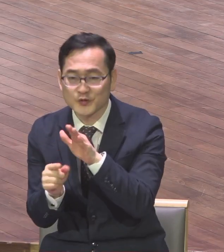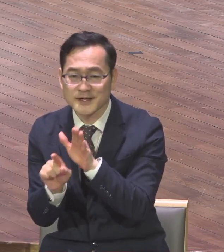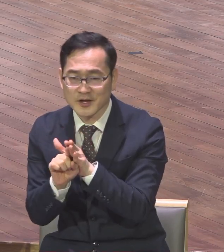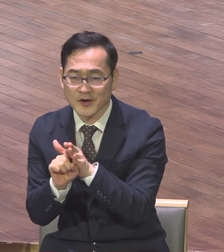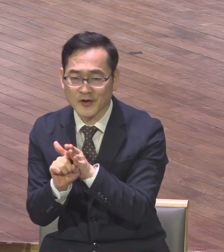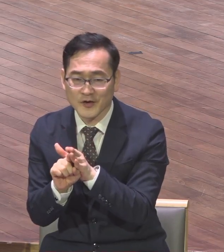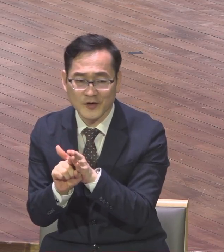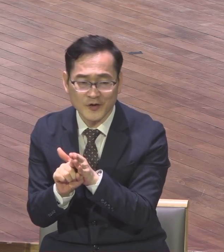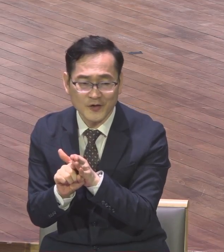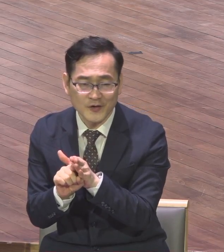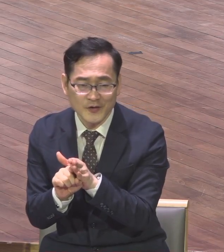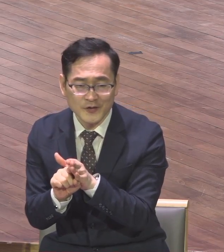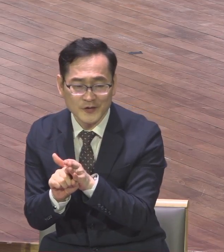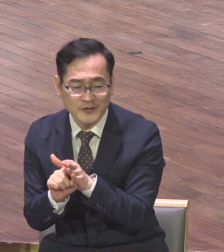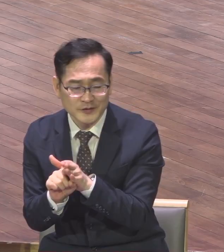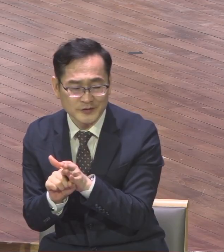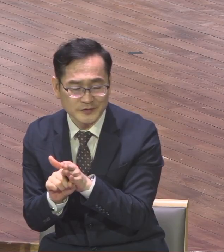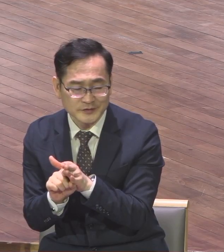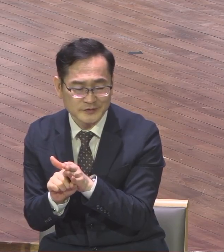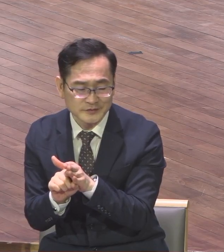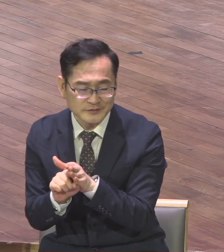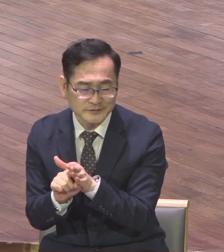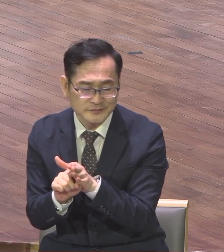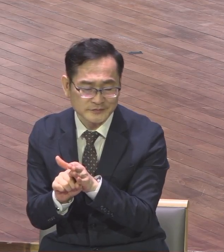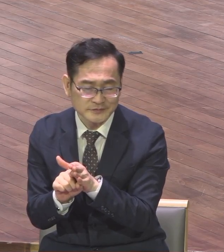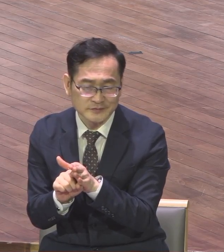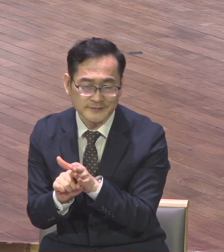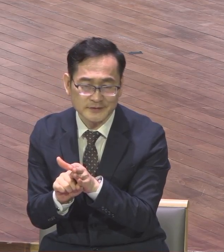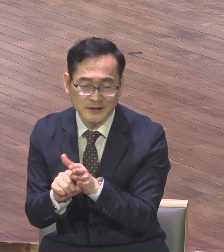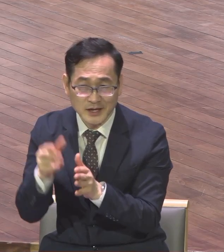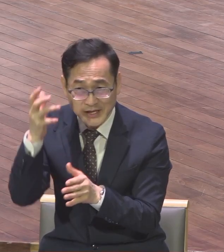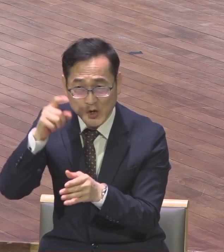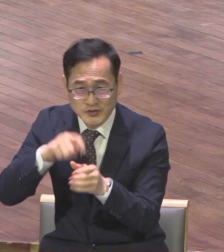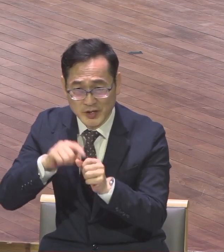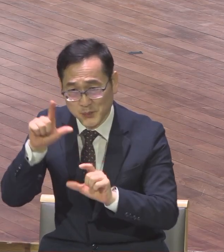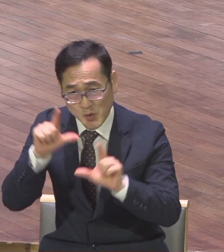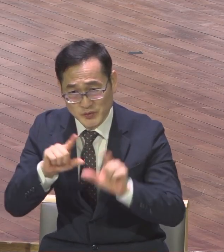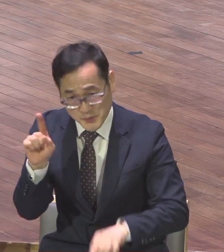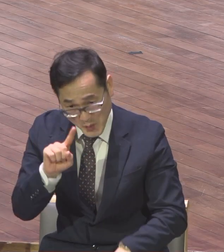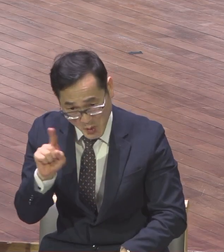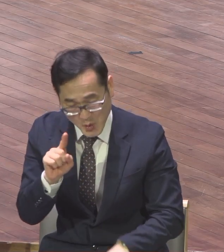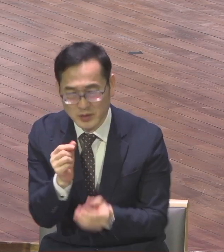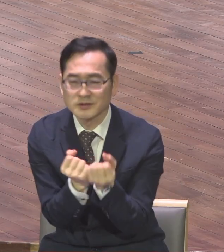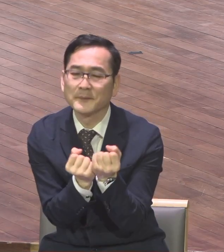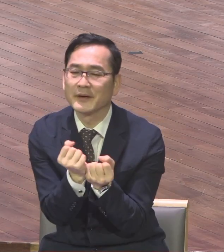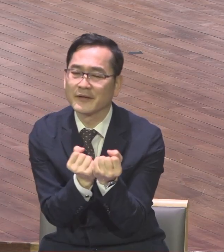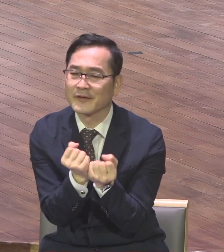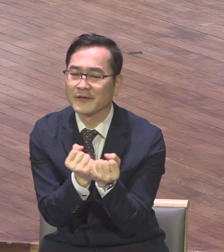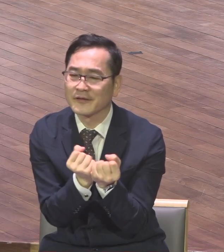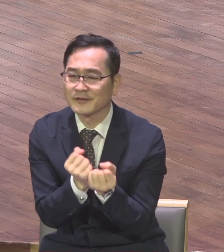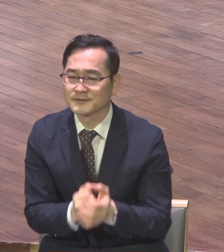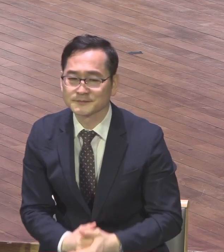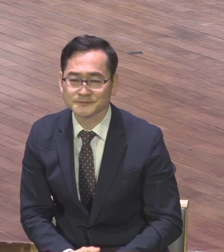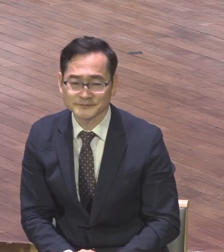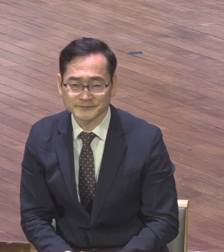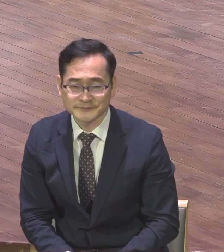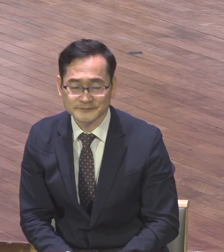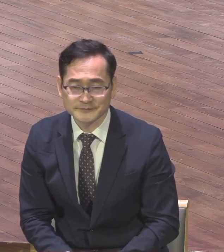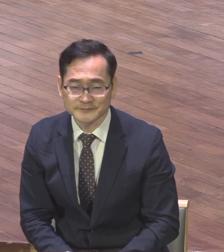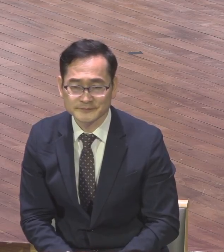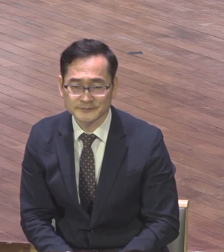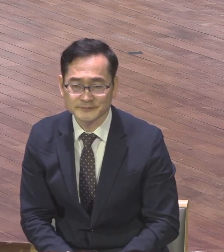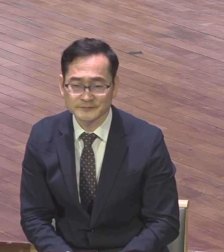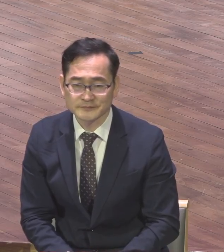부활의 공동체를 서야 하는데 그것이 꼭 필요한 영적 자세가 뭐냐, 그거 잘 보여주고 있어요. 특별히 이